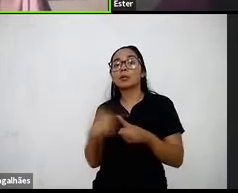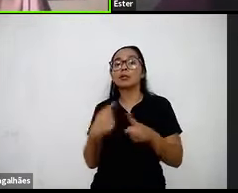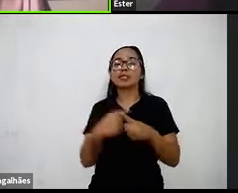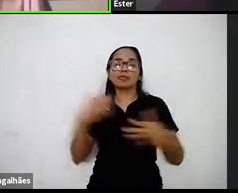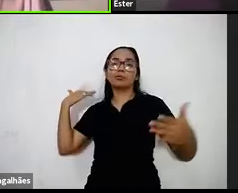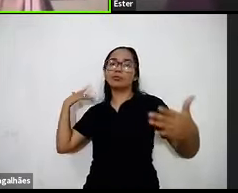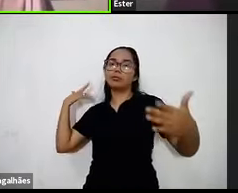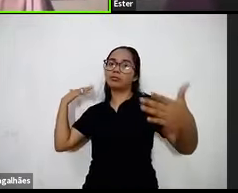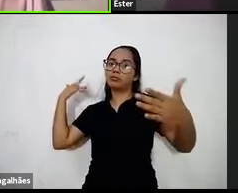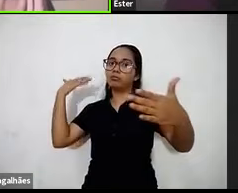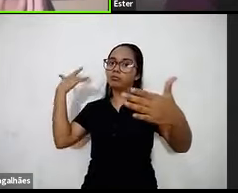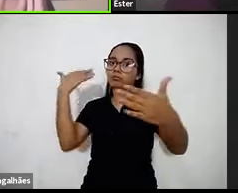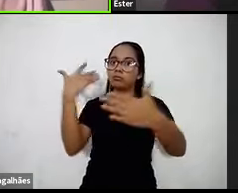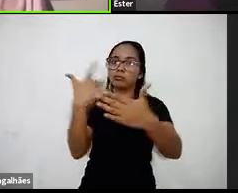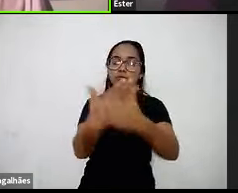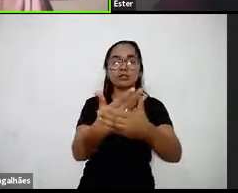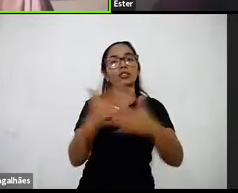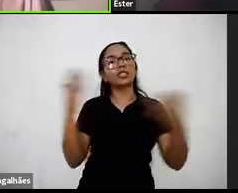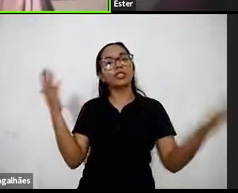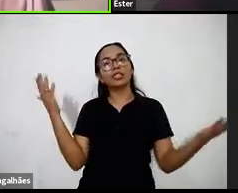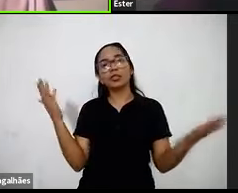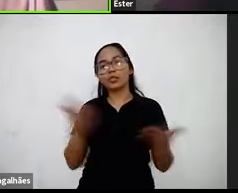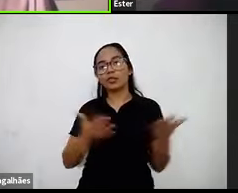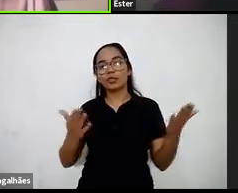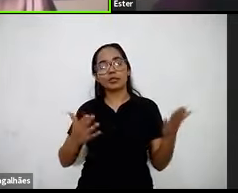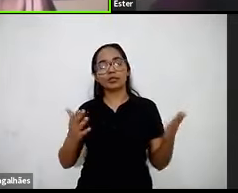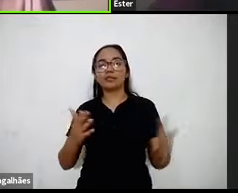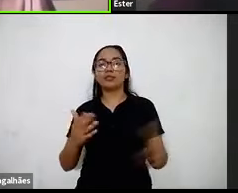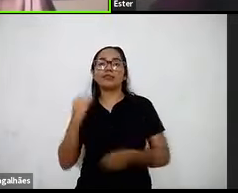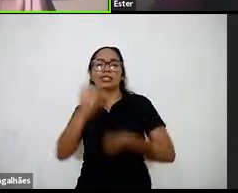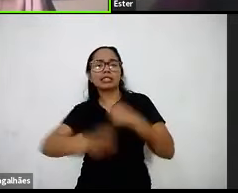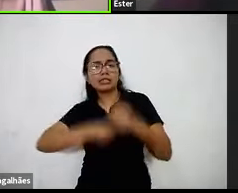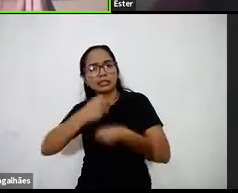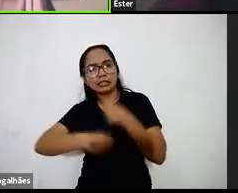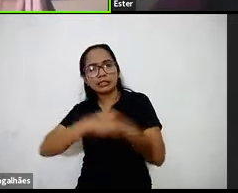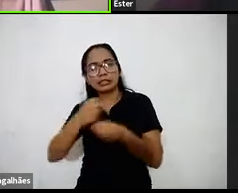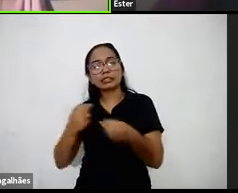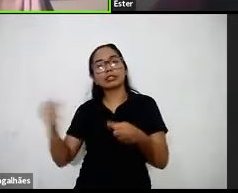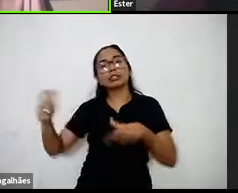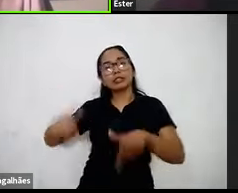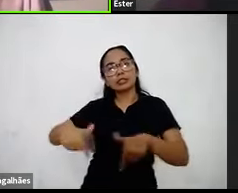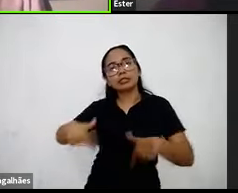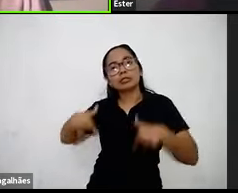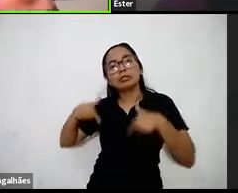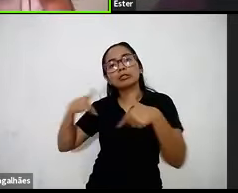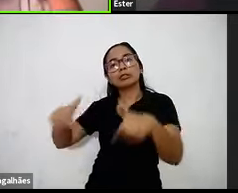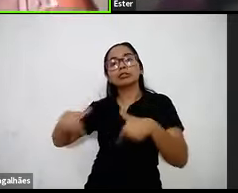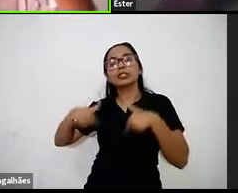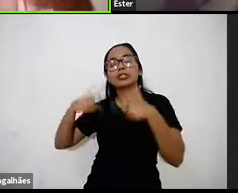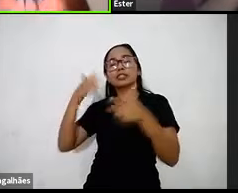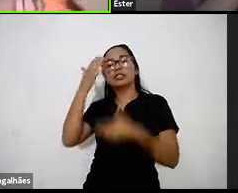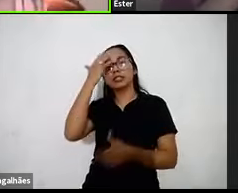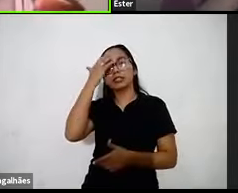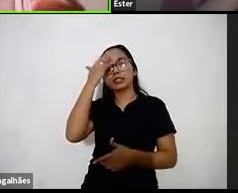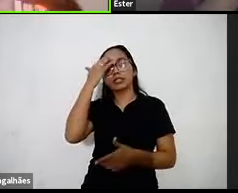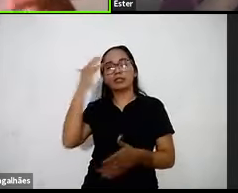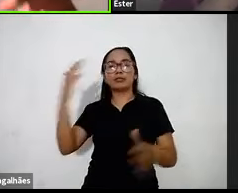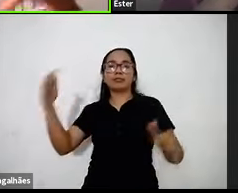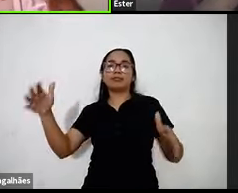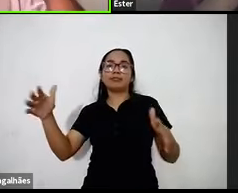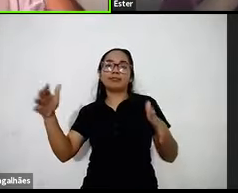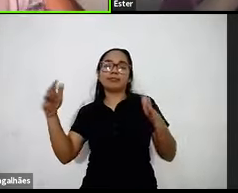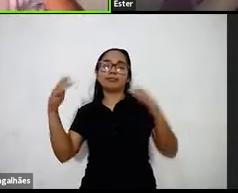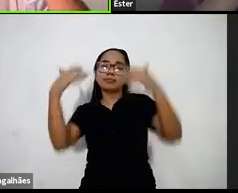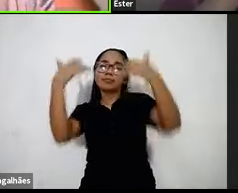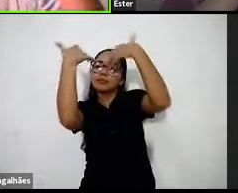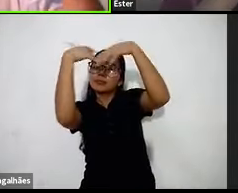militância da reforma sanitária, da luta antimanicomial. Acho que a luta antimanicomial, ela pensa a saúde mental, mas